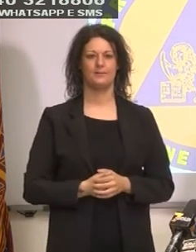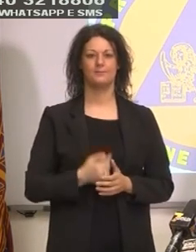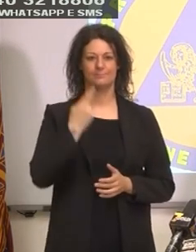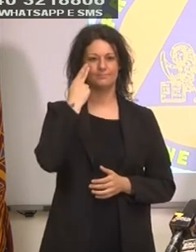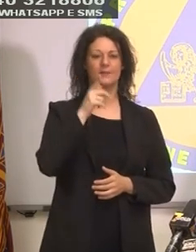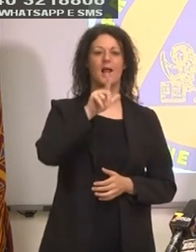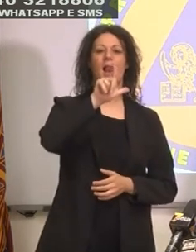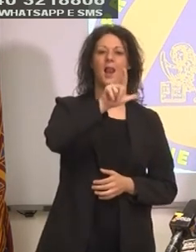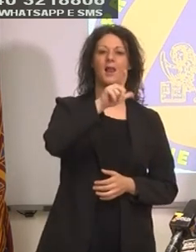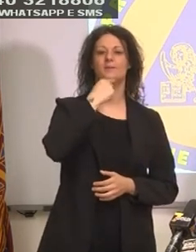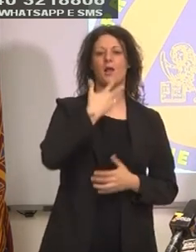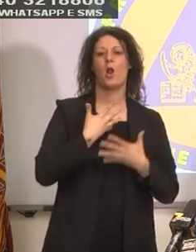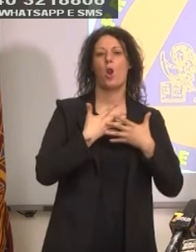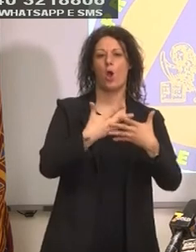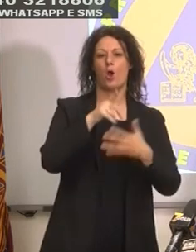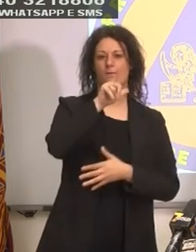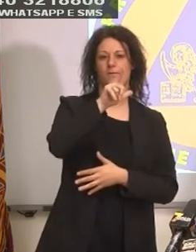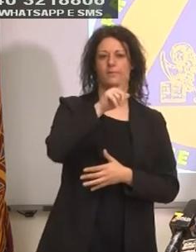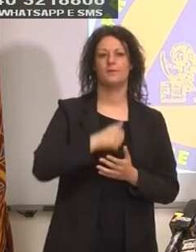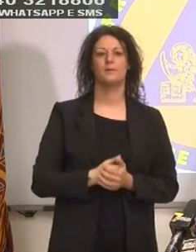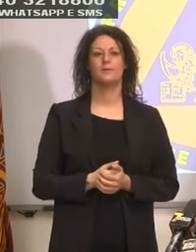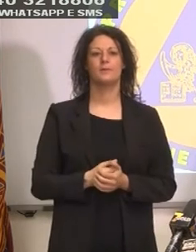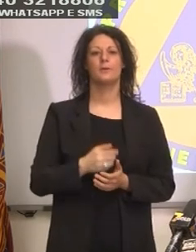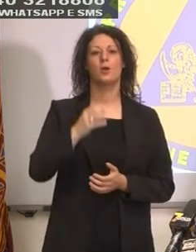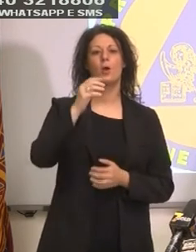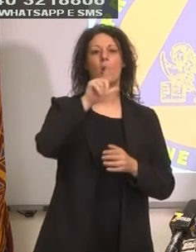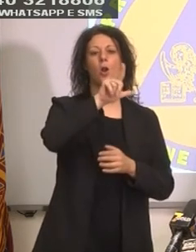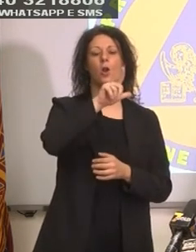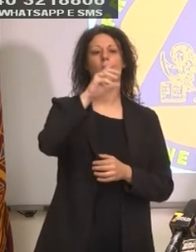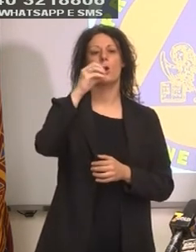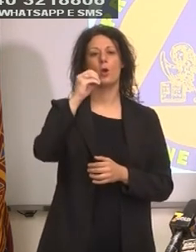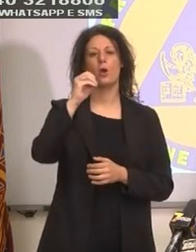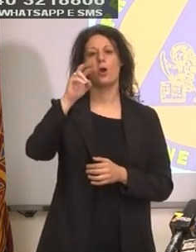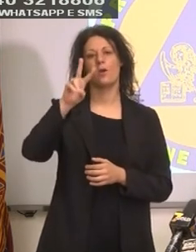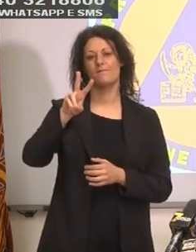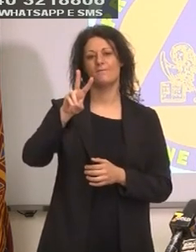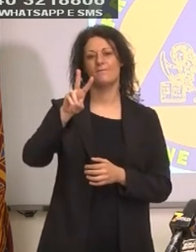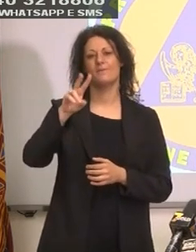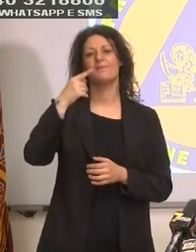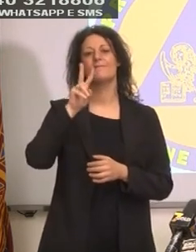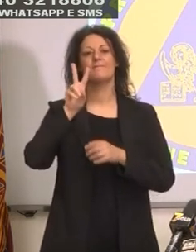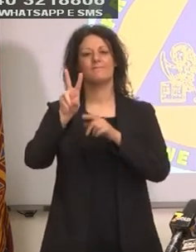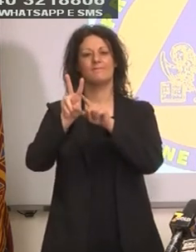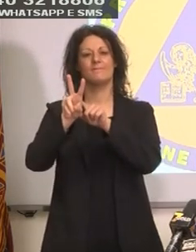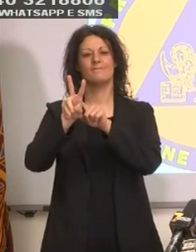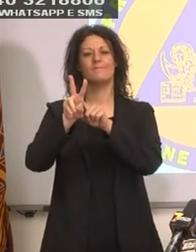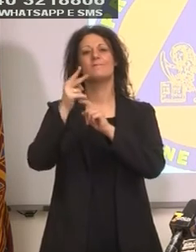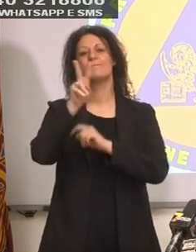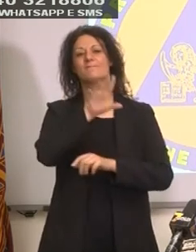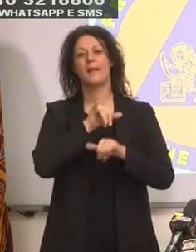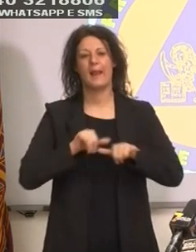L of O V e Venezia, love, e quindi c'è anche l'acronimo per love